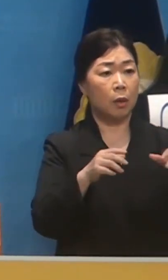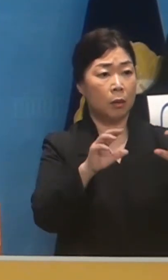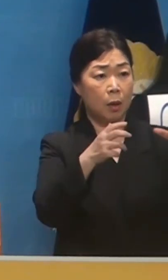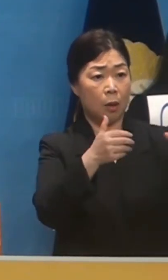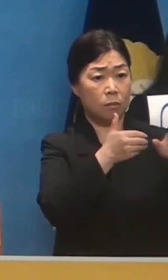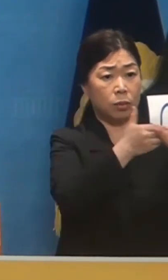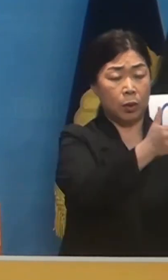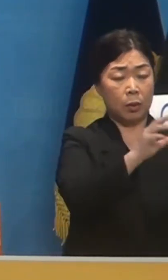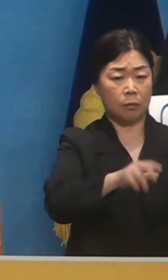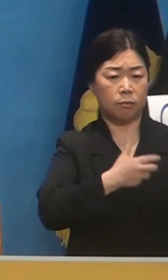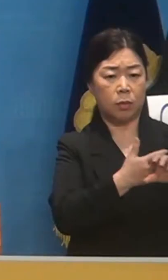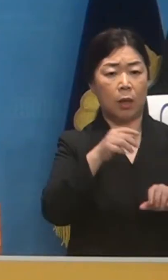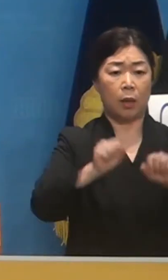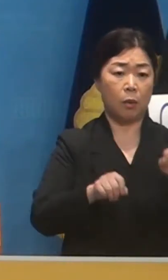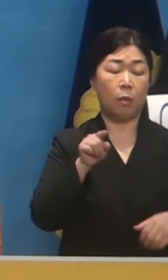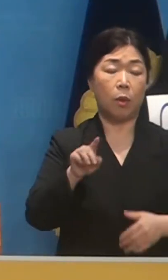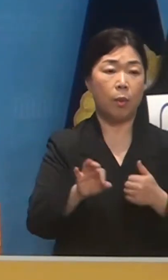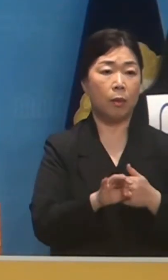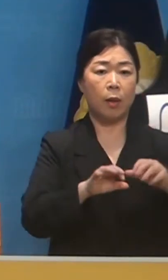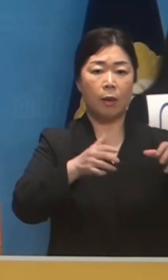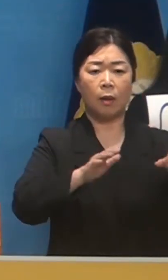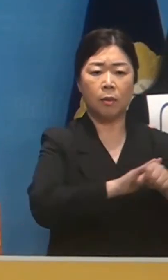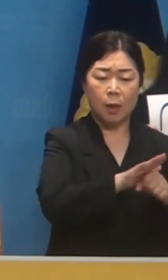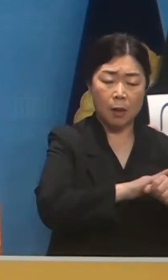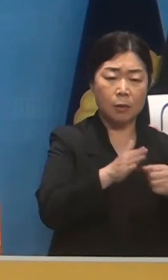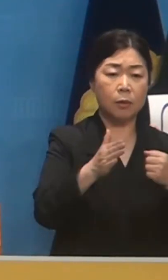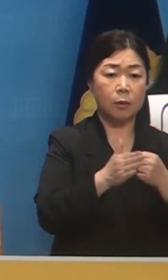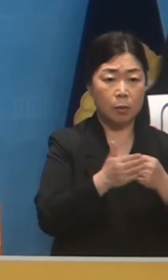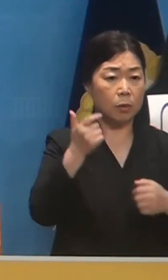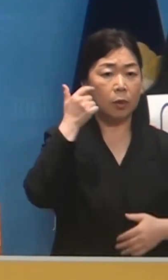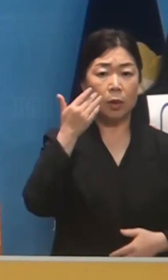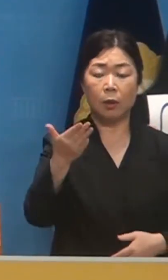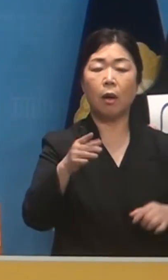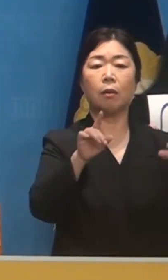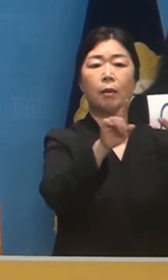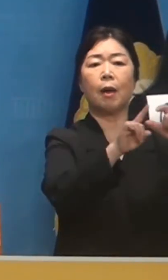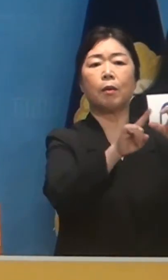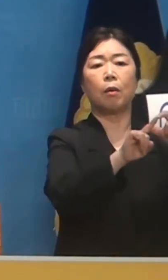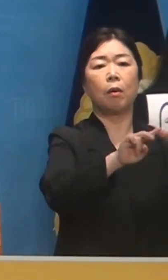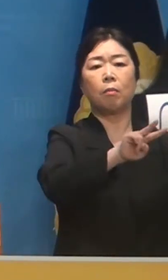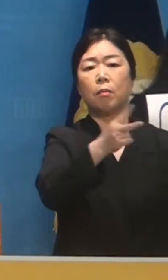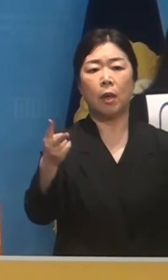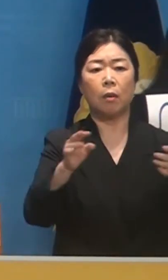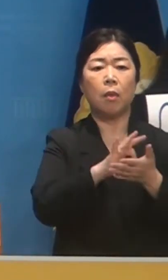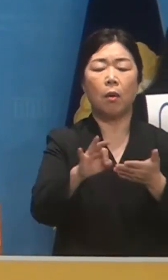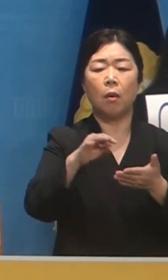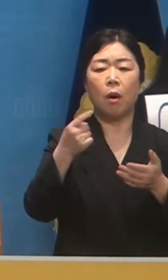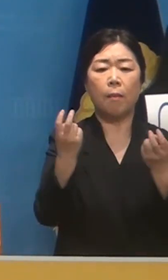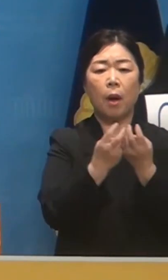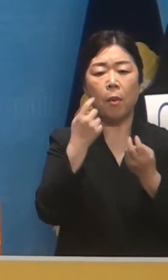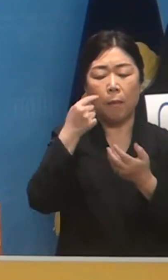되는지 반대하는 측에서 반드시 그 대안을 제시해 주기를 바랍니다.